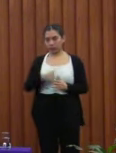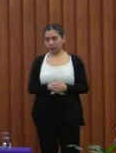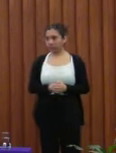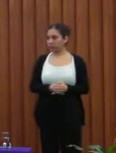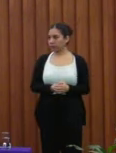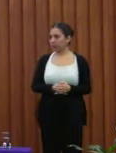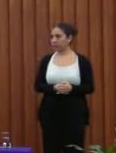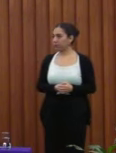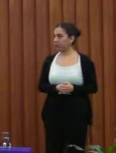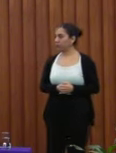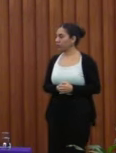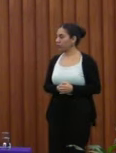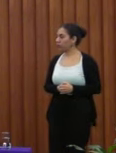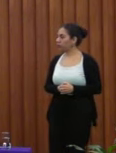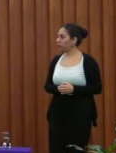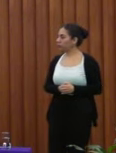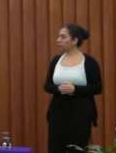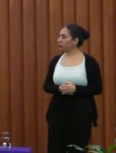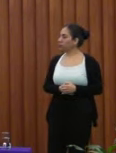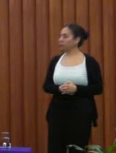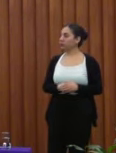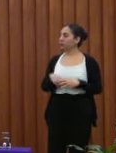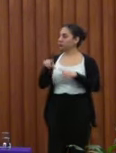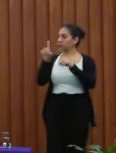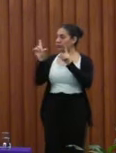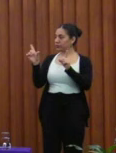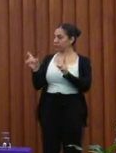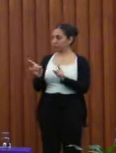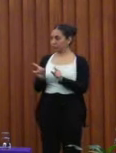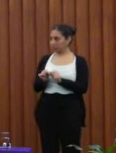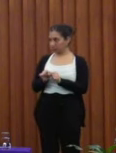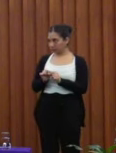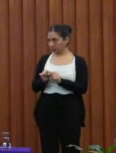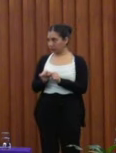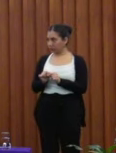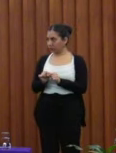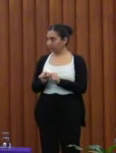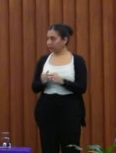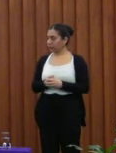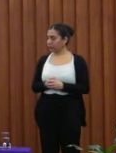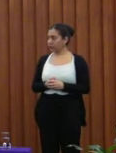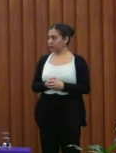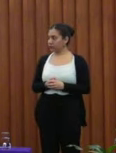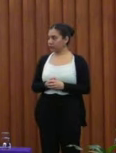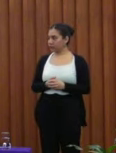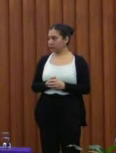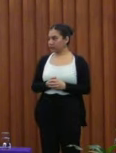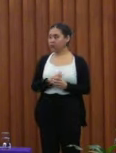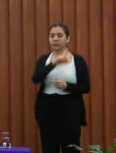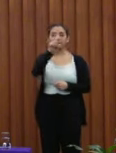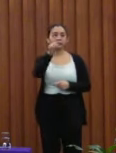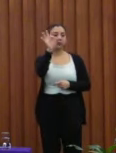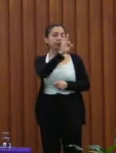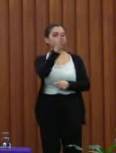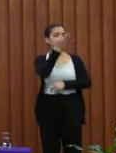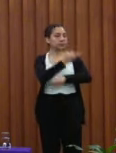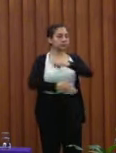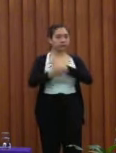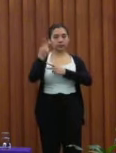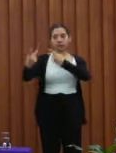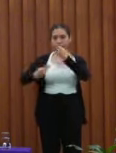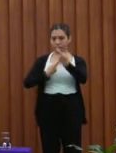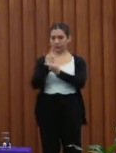Y bueno, eso es todo de mi parte, y pues estaré abierto a las preguntas que se quieran